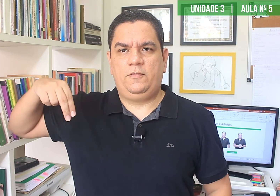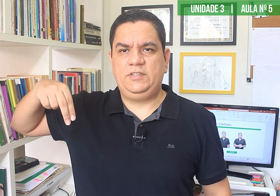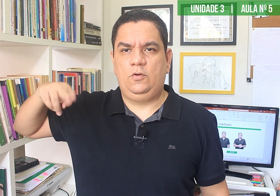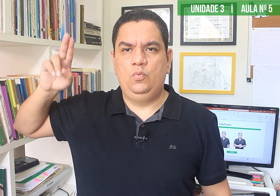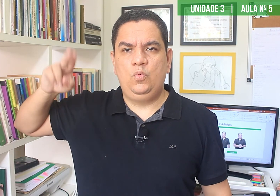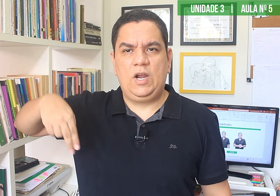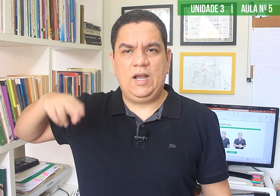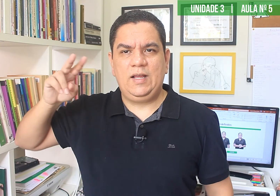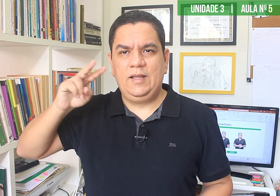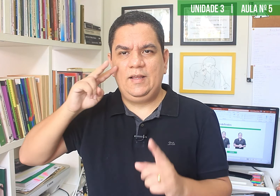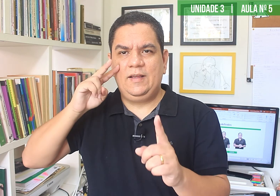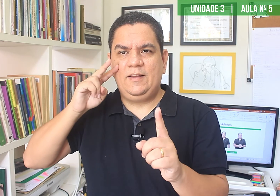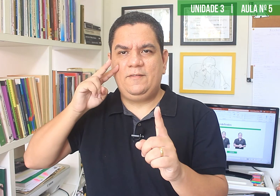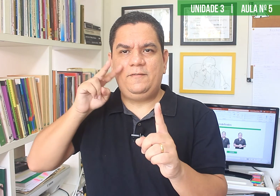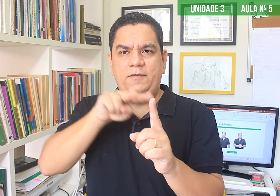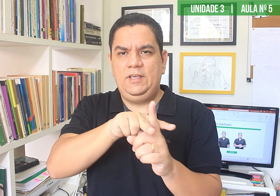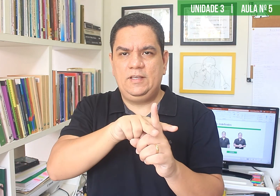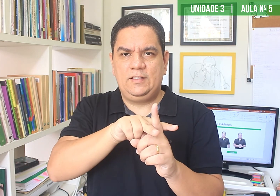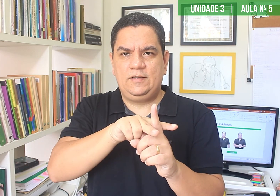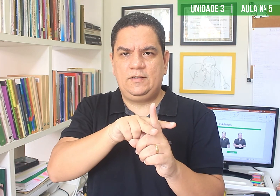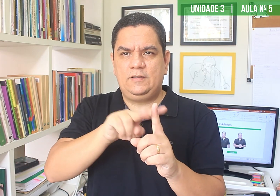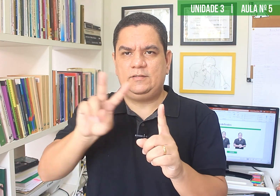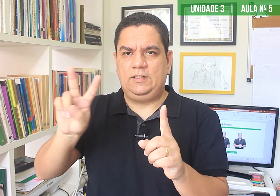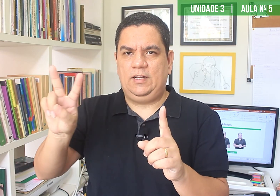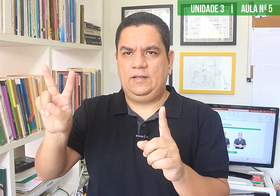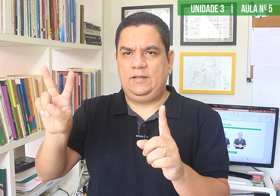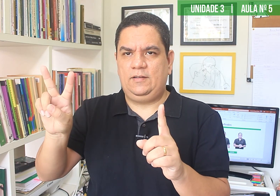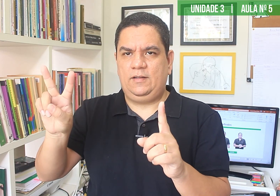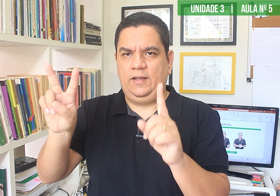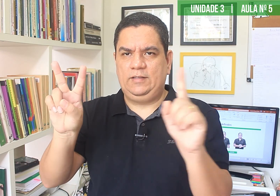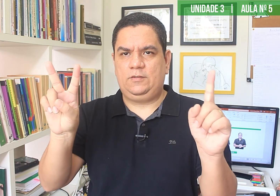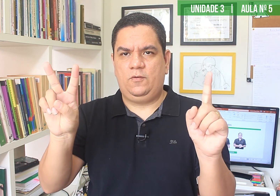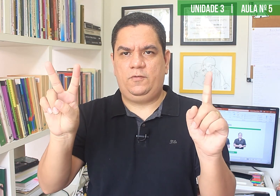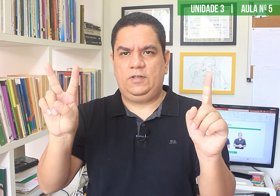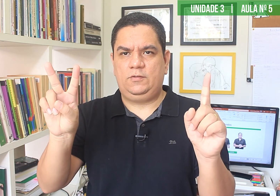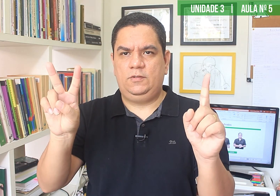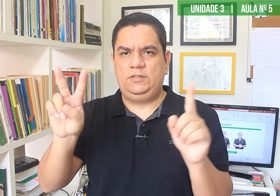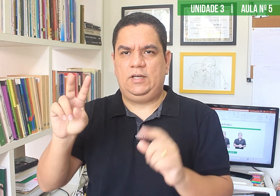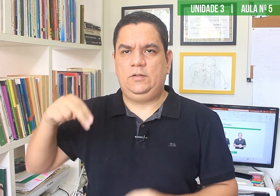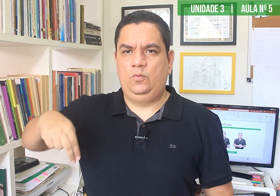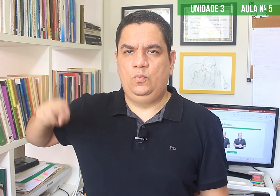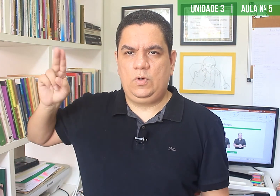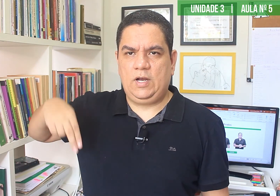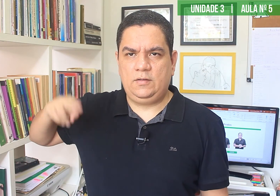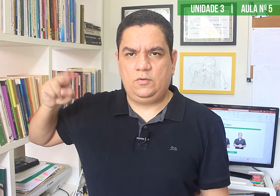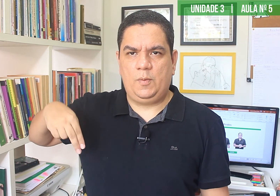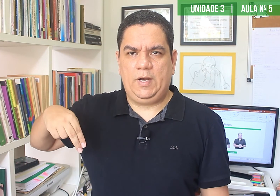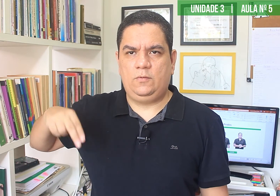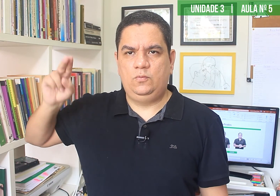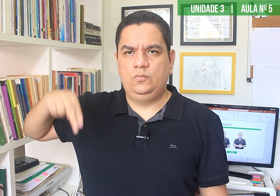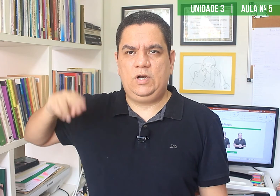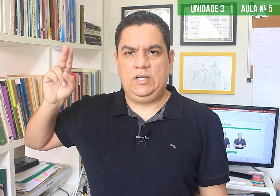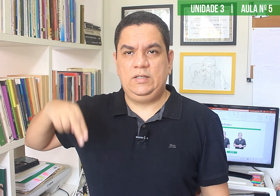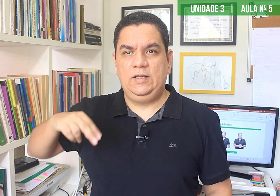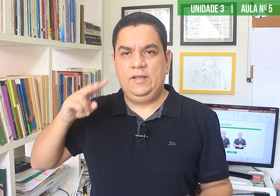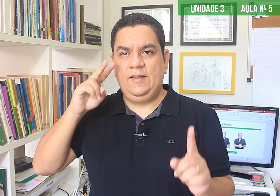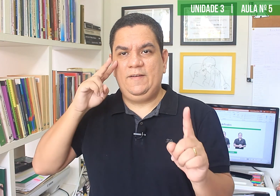fazer nunca vi. Tá? Essas configurações, tá? Então, nunca, normal, nunca